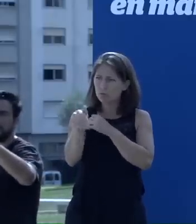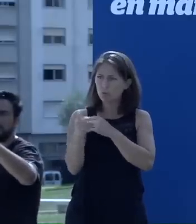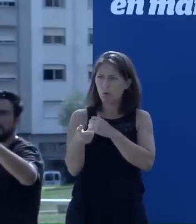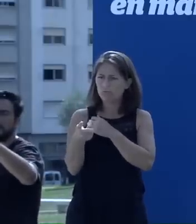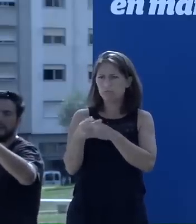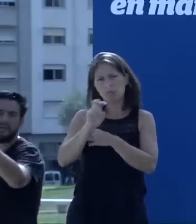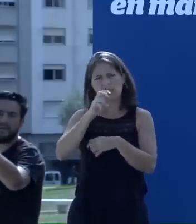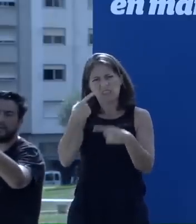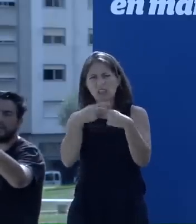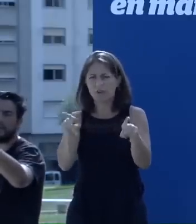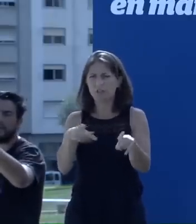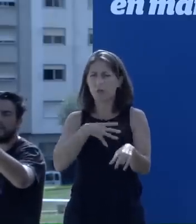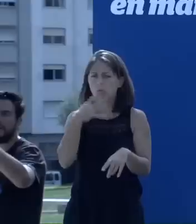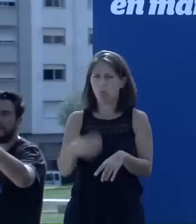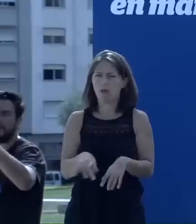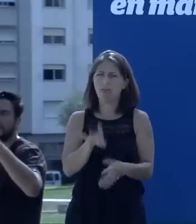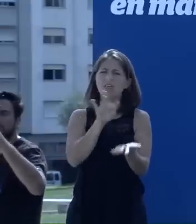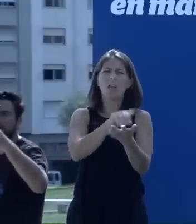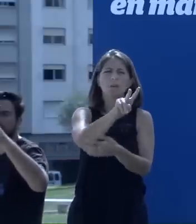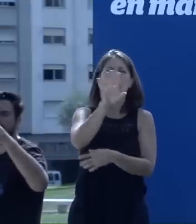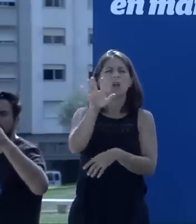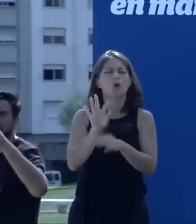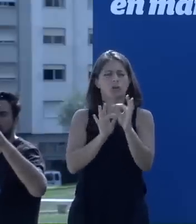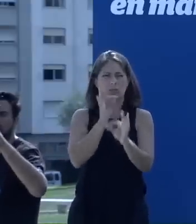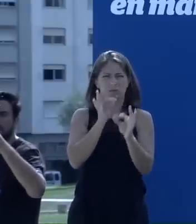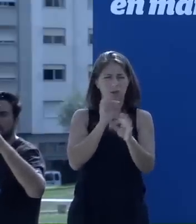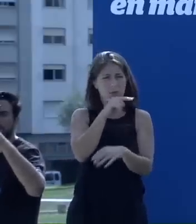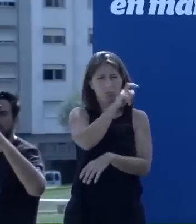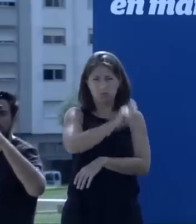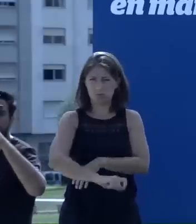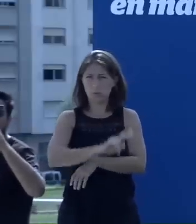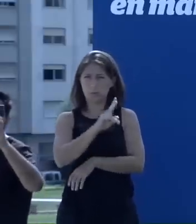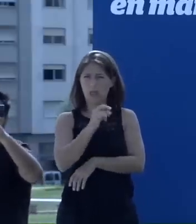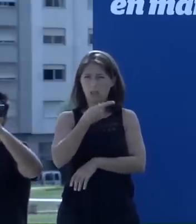posible a partir do día 25 de setembro con Luís Villares de presidente.